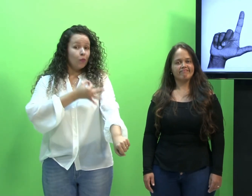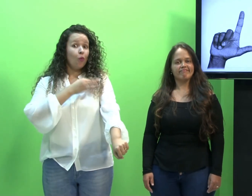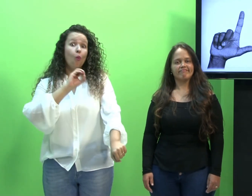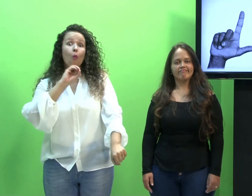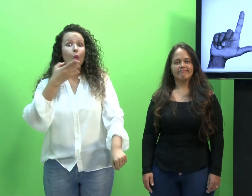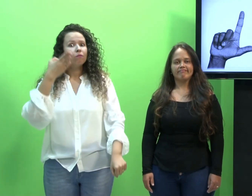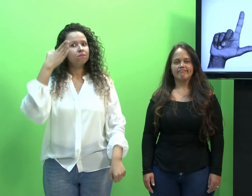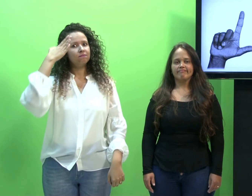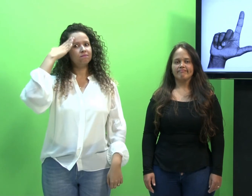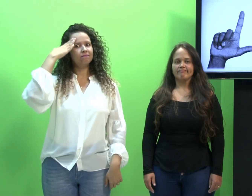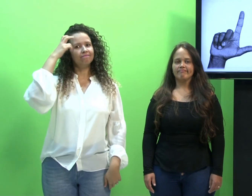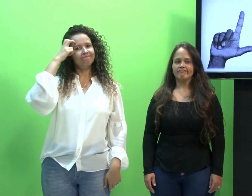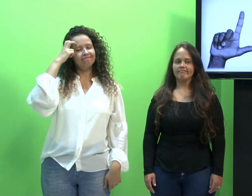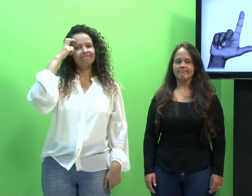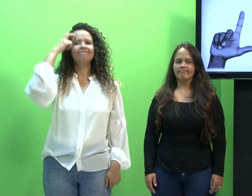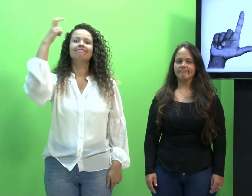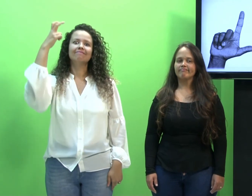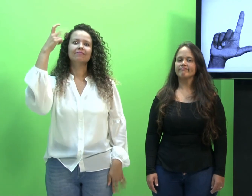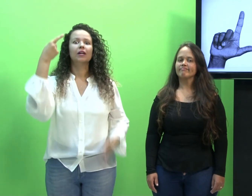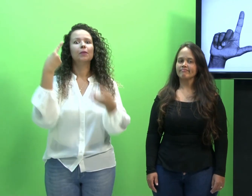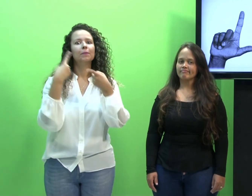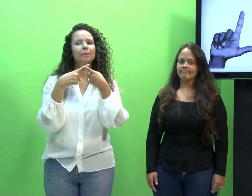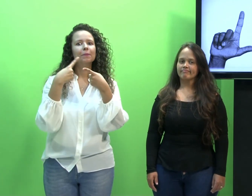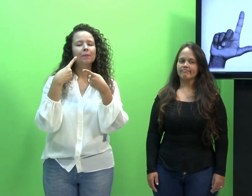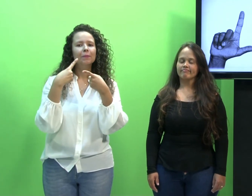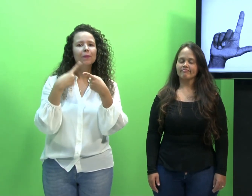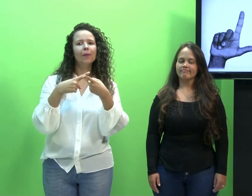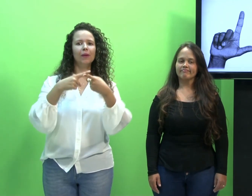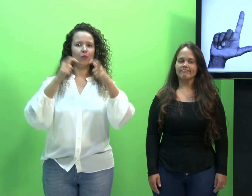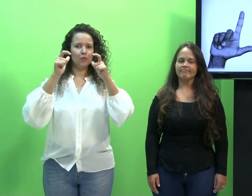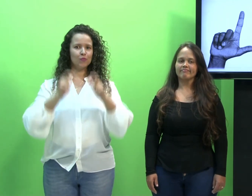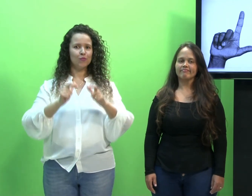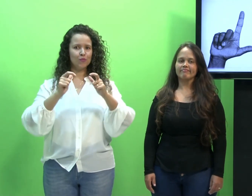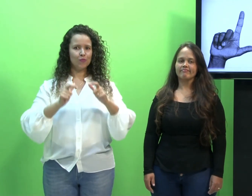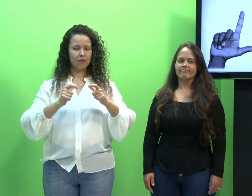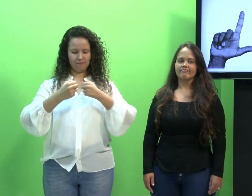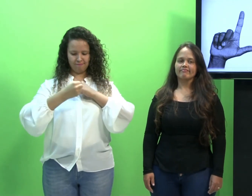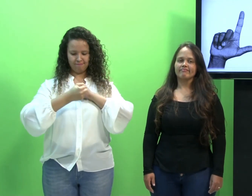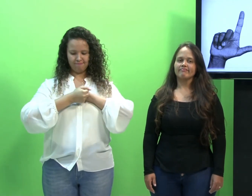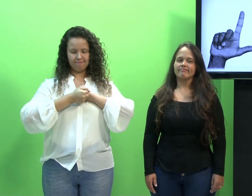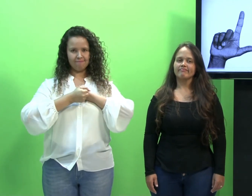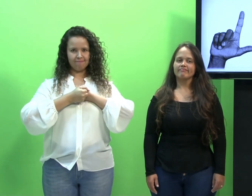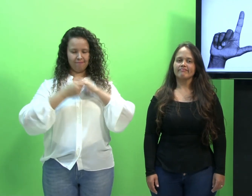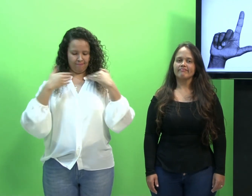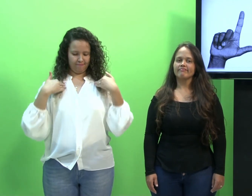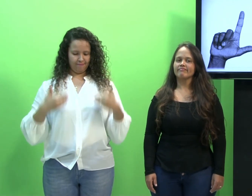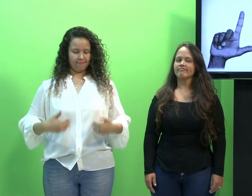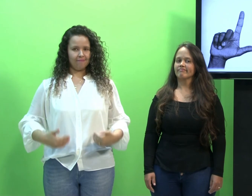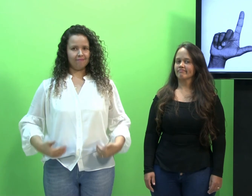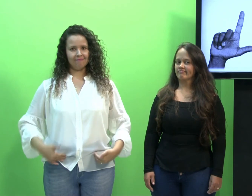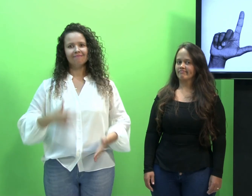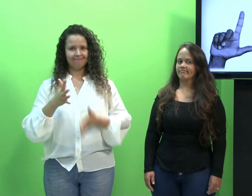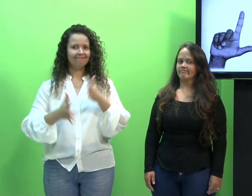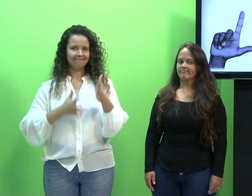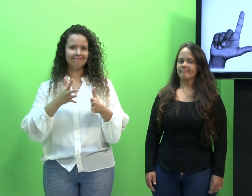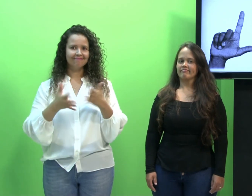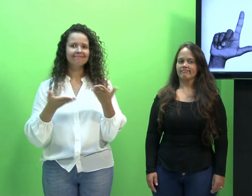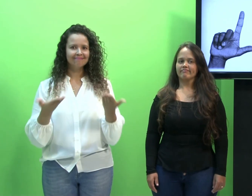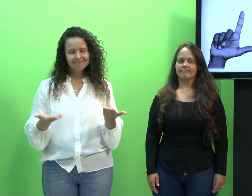capacidade intelectual, justamente por esses terem a locação junto ao corpo na Libras.